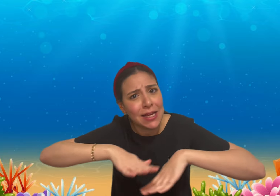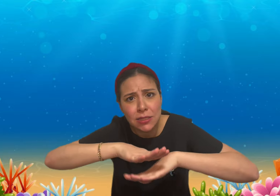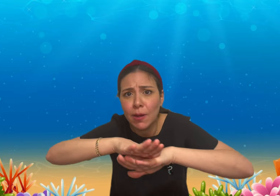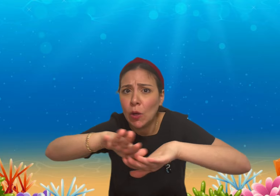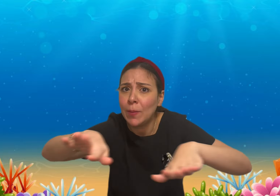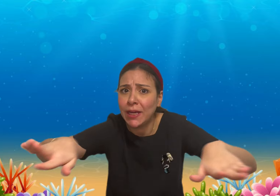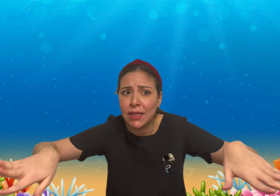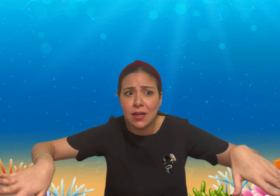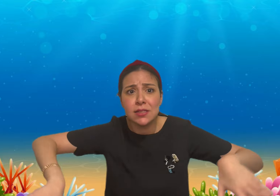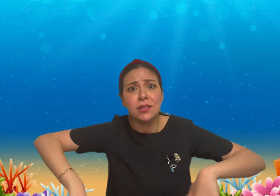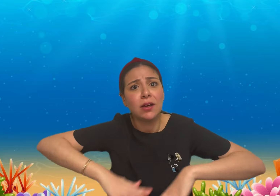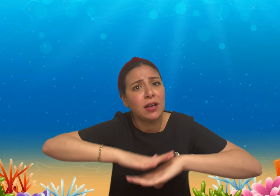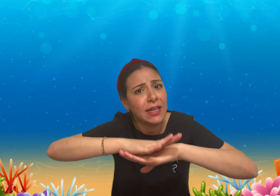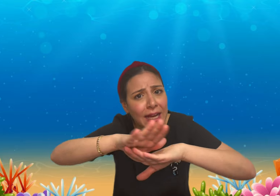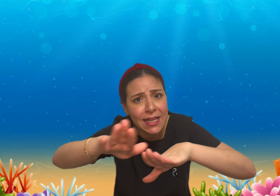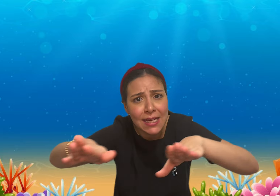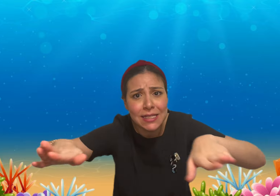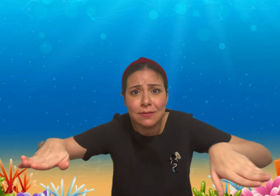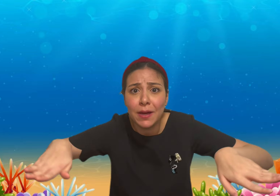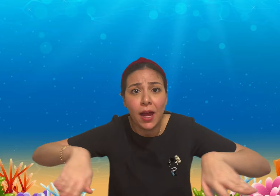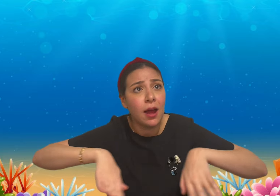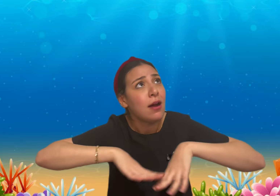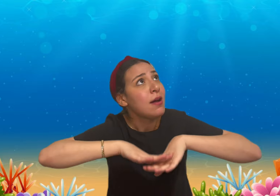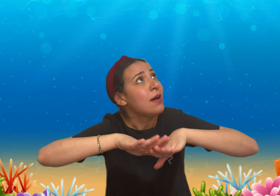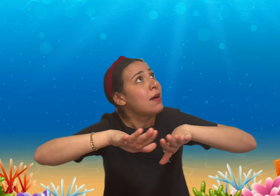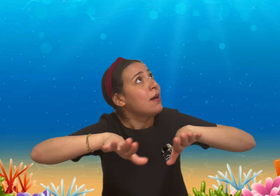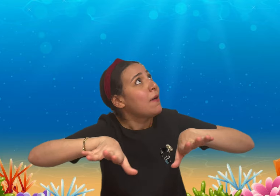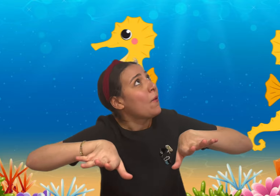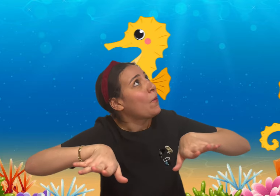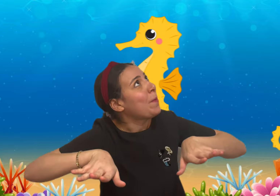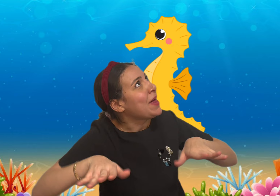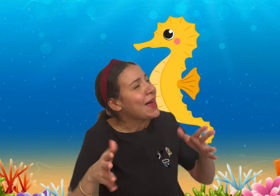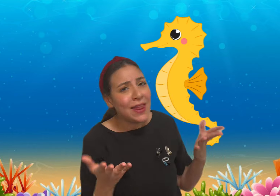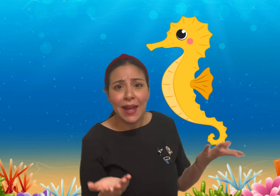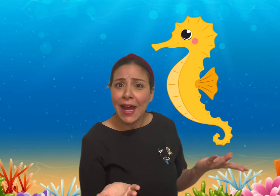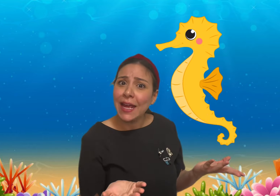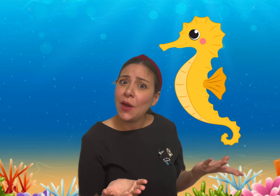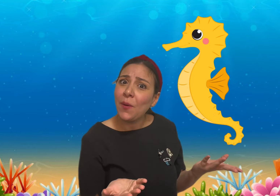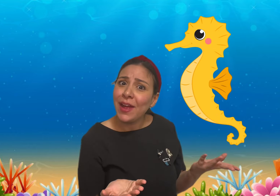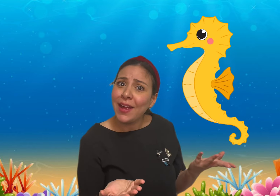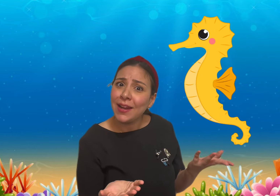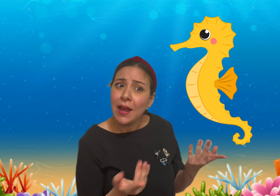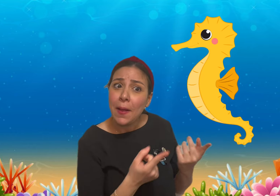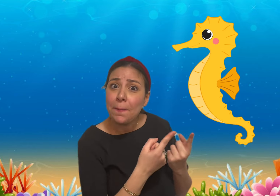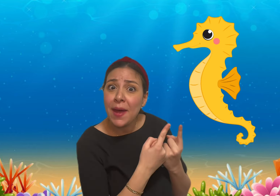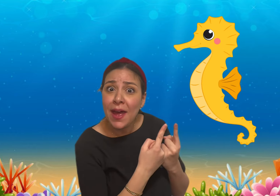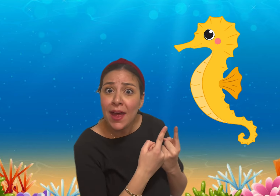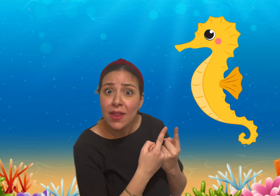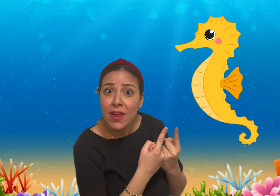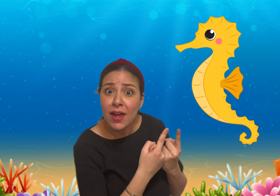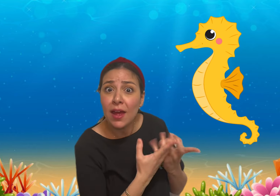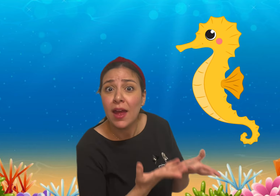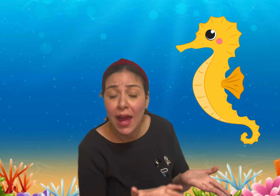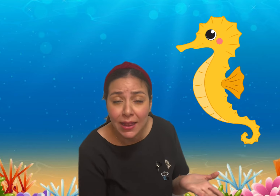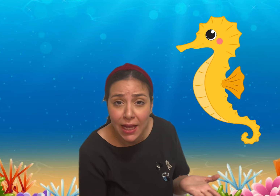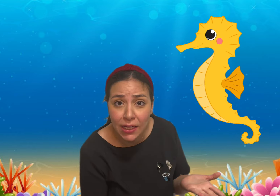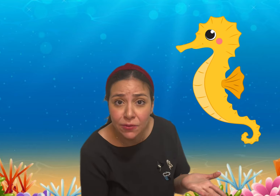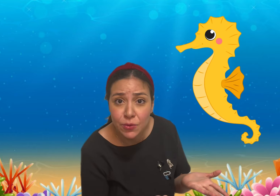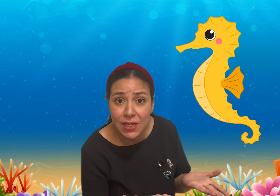أسبحوا معي يا أصدقائي هيا نسبح وما هذا الحيوان؟ ما هذا؟ هل تعرفون